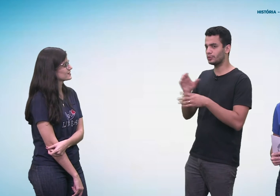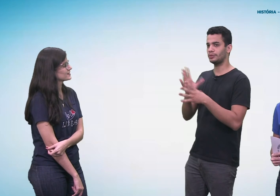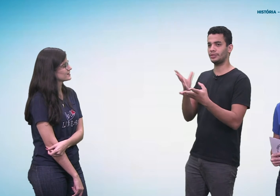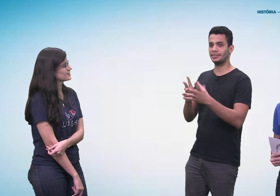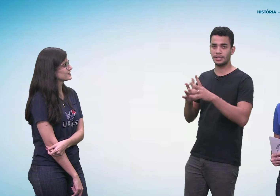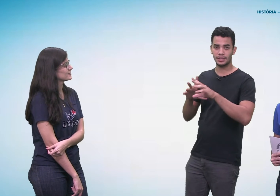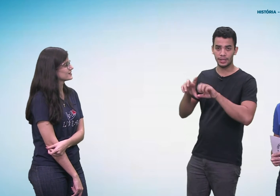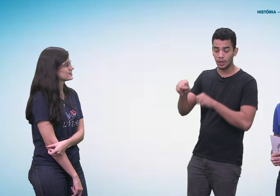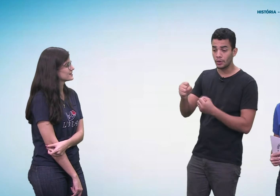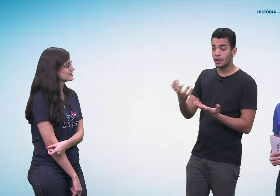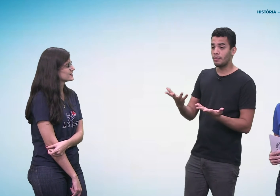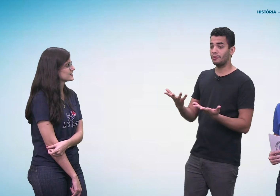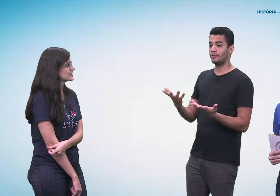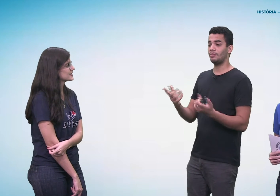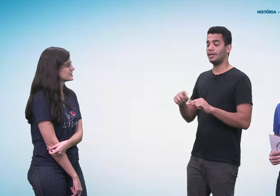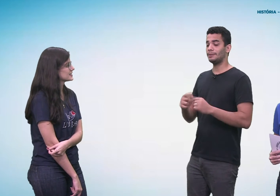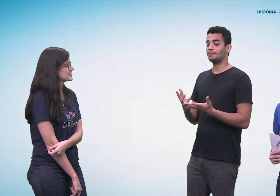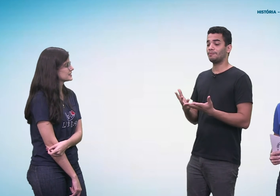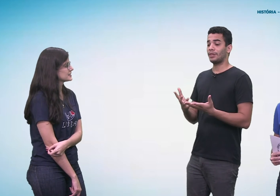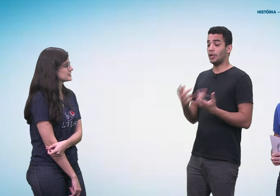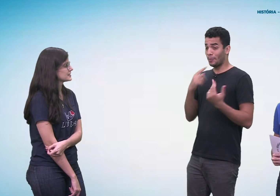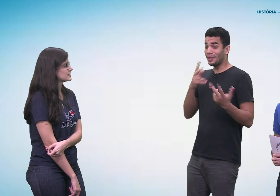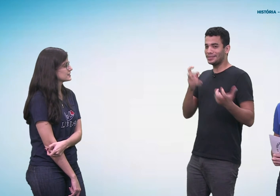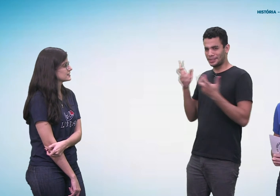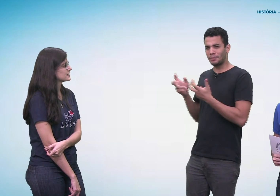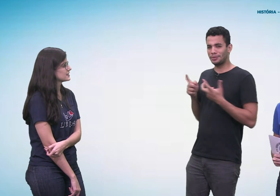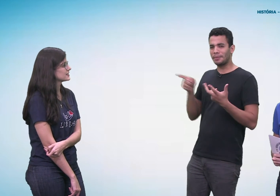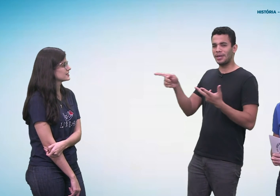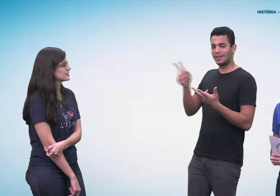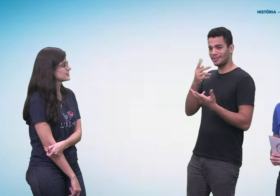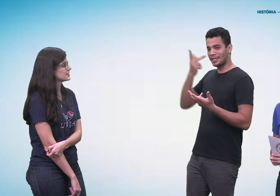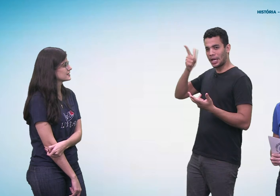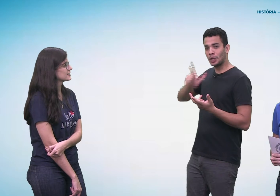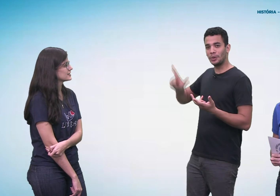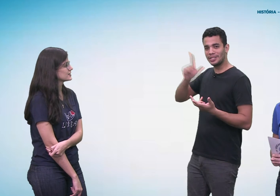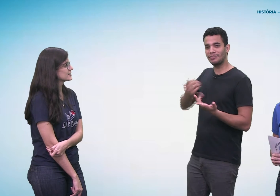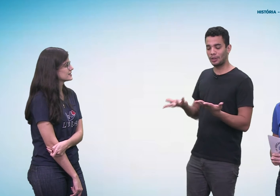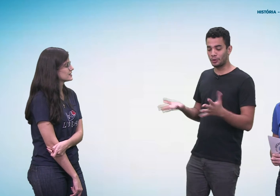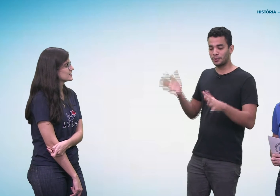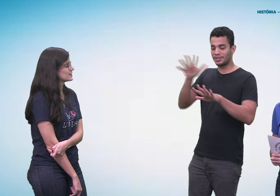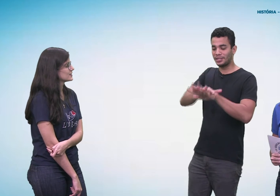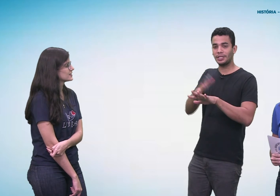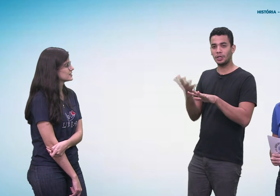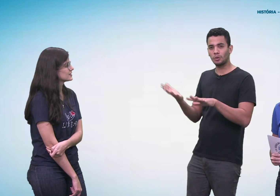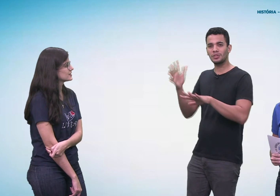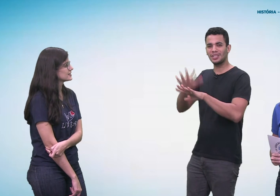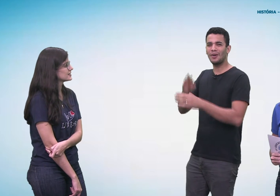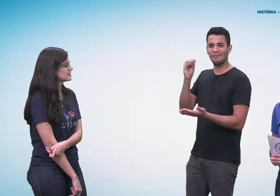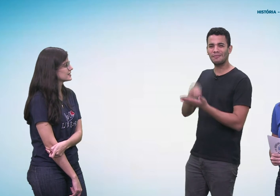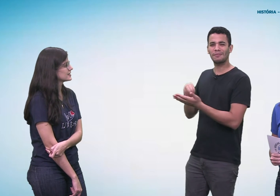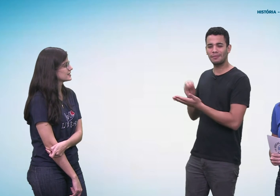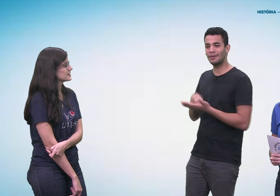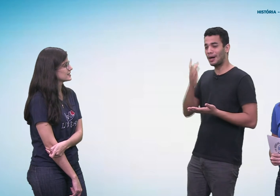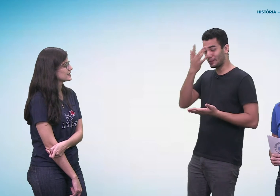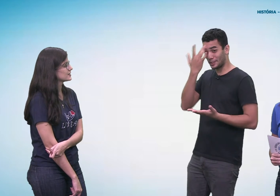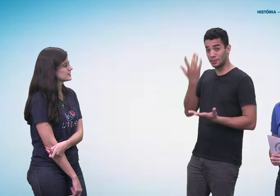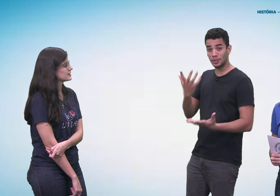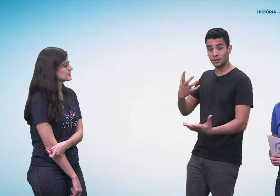de extensão, me formei. Eu percebo também, a Luísa falou, que inclusão falta, as